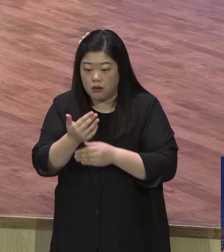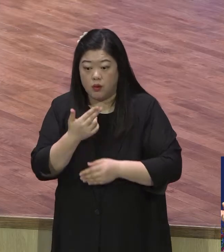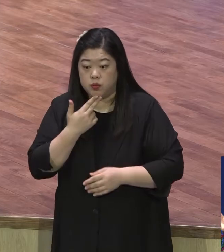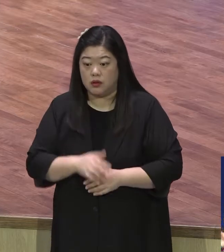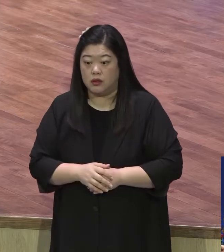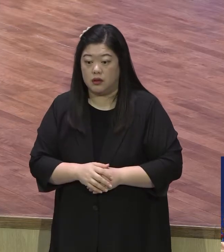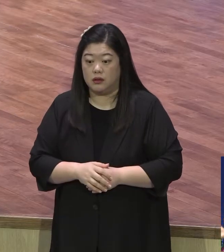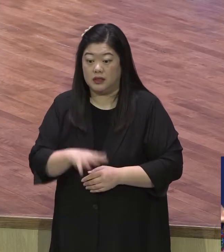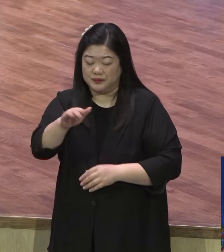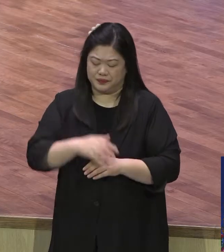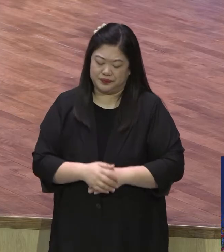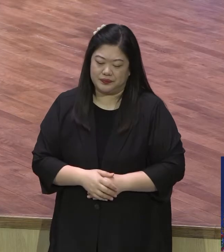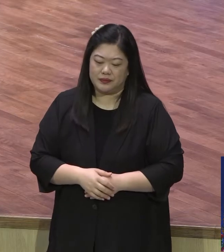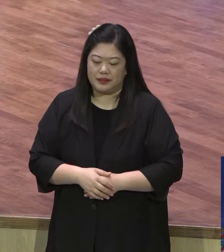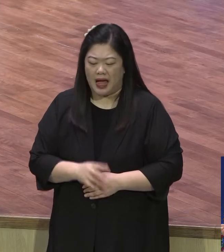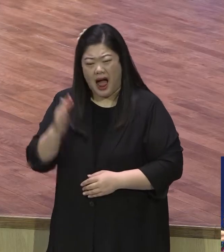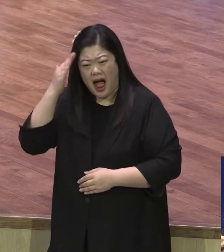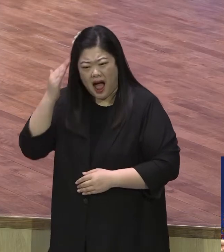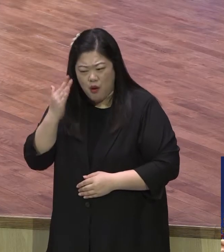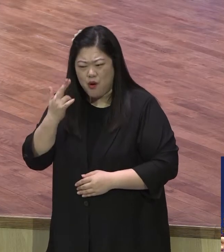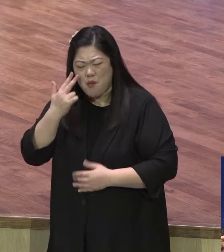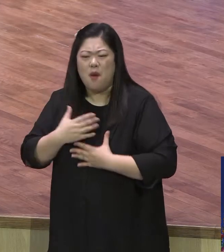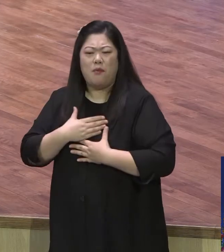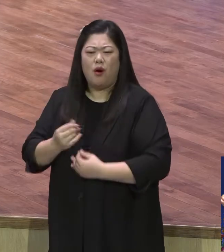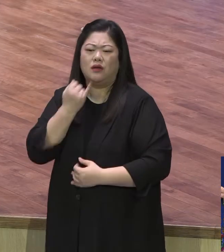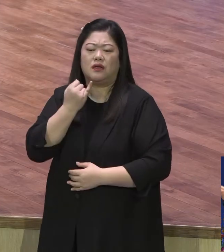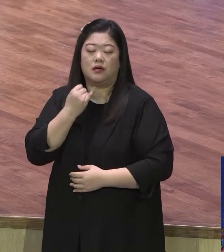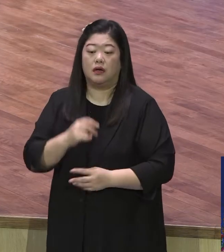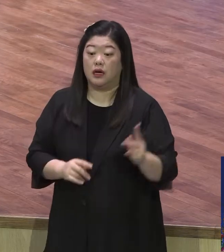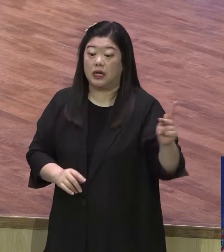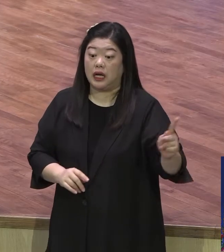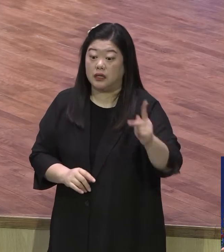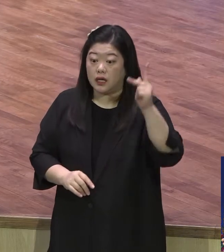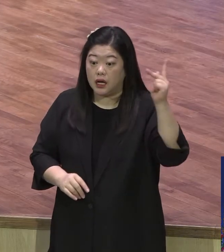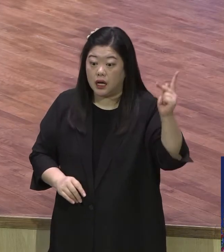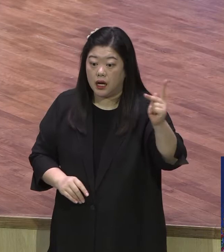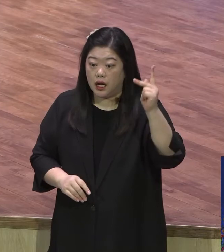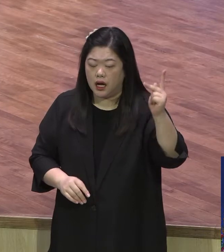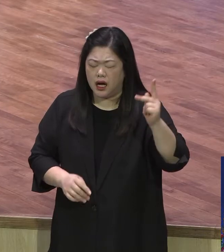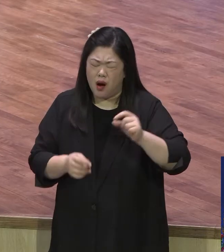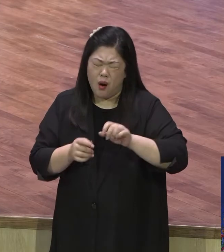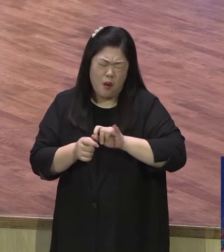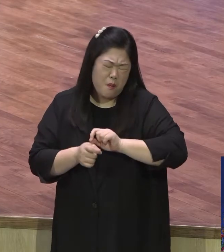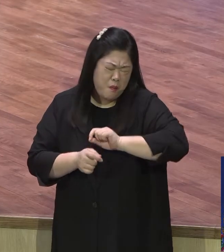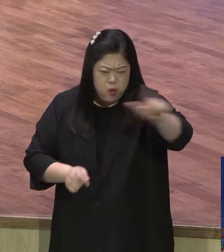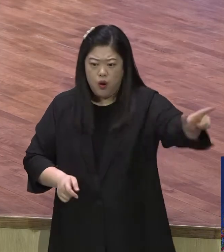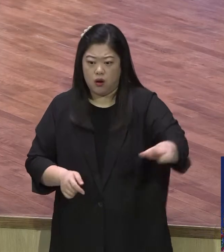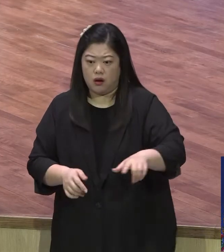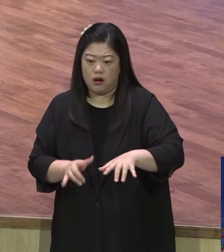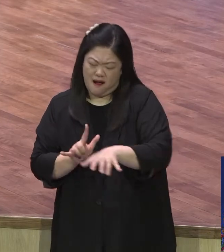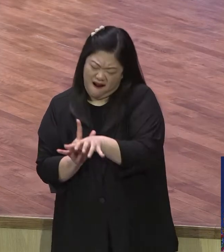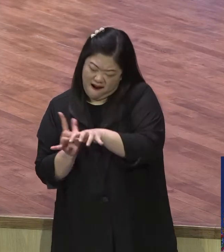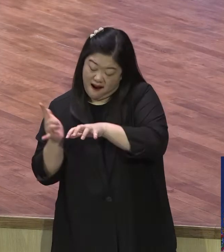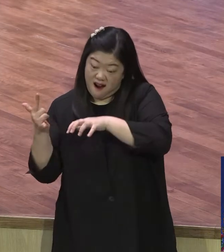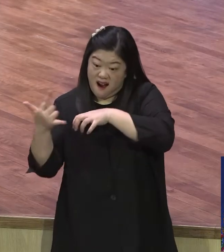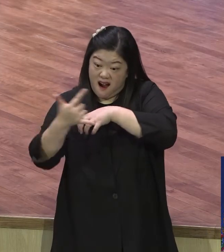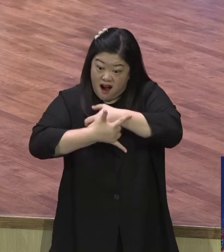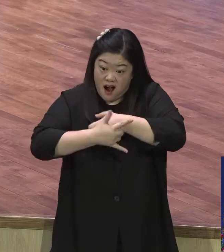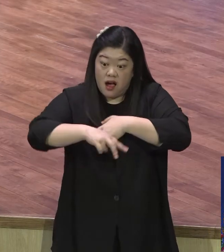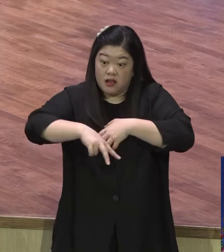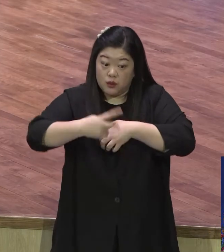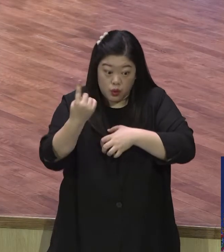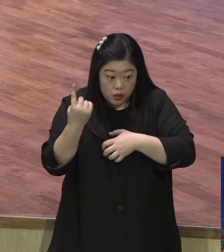가가지고 일주일씩 안 간 데 어디 있어요 저 케냐 엄청 먼 곳에 그렇게 흠한 곳을